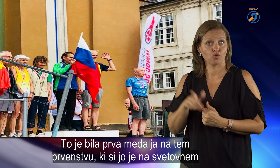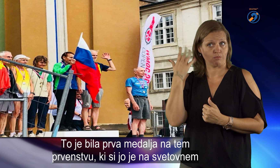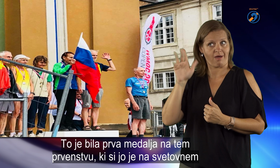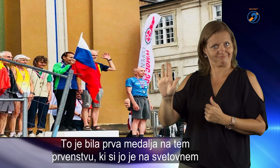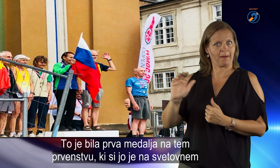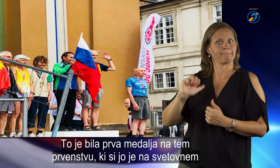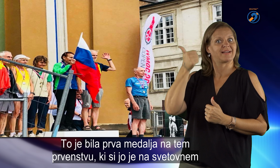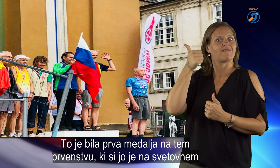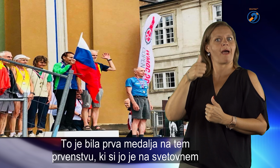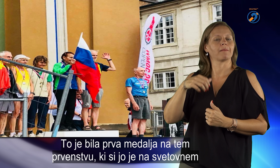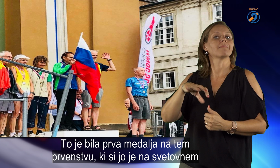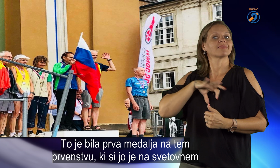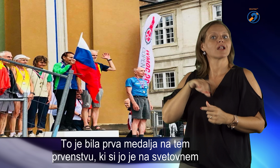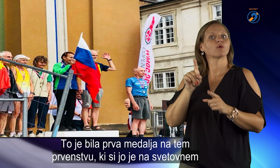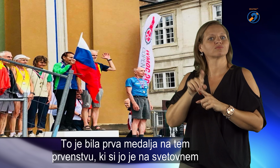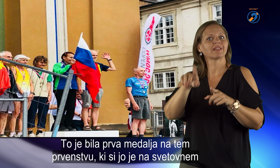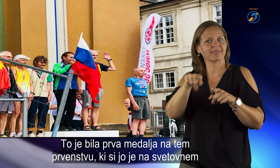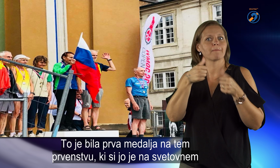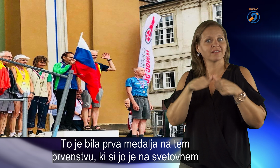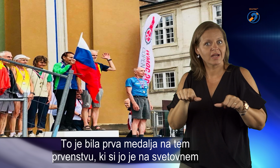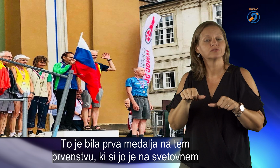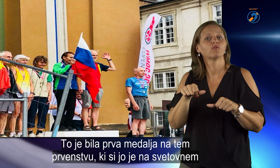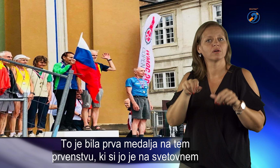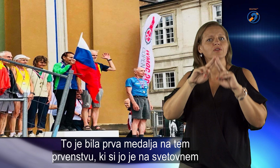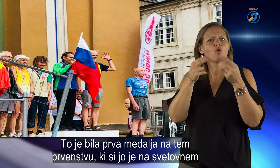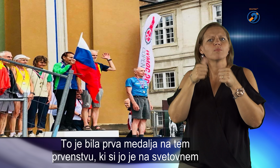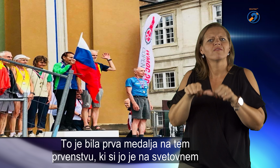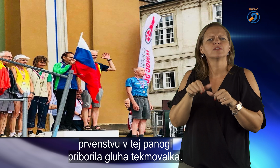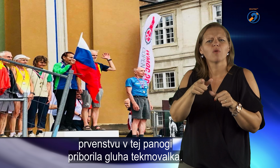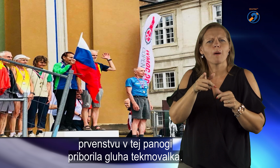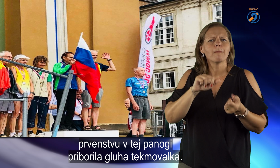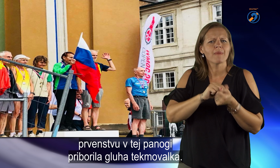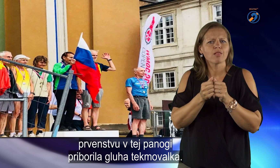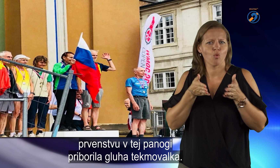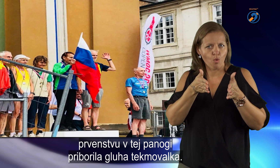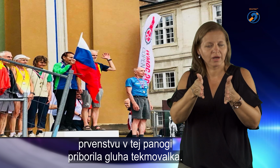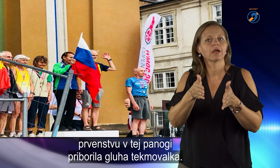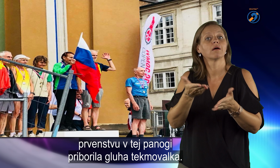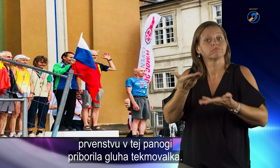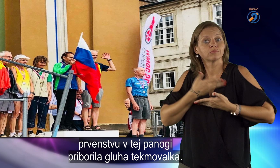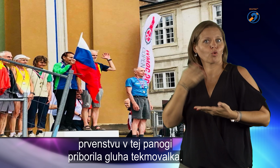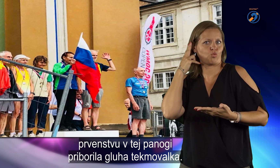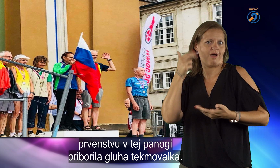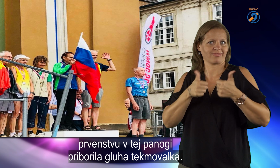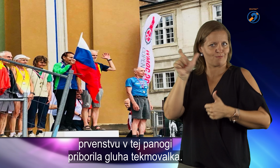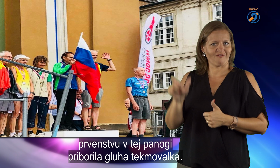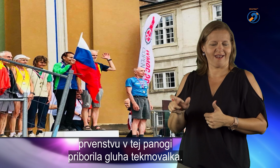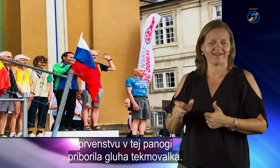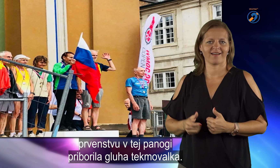To je bila prva medalja na tem prvenstvu, ki si jo je na svetovnem prvenstvu v tej panogi priborila gluha